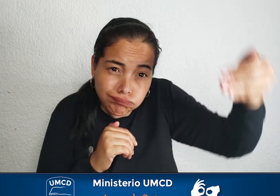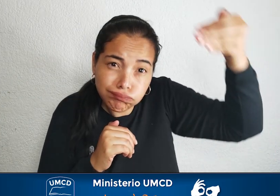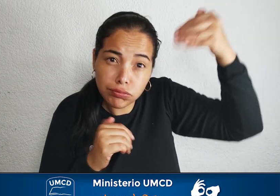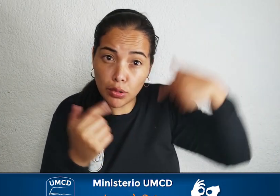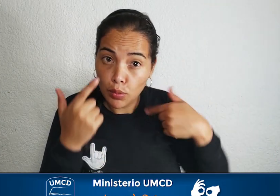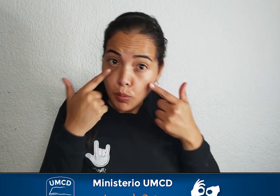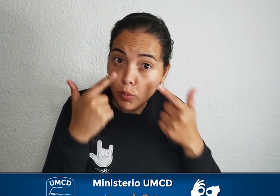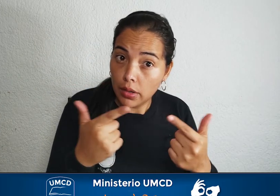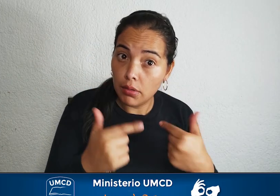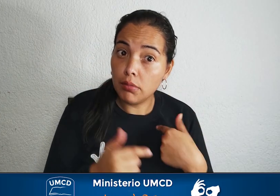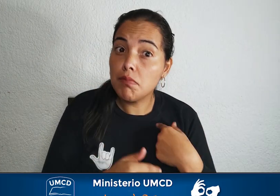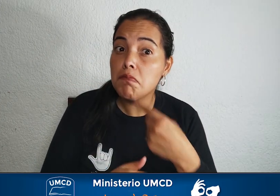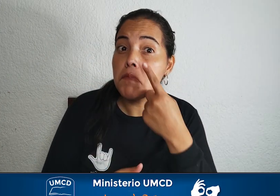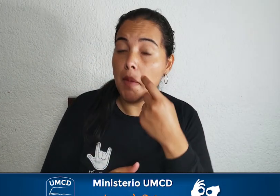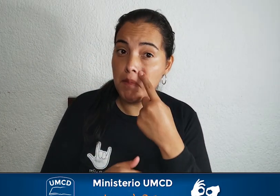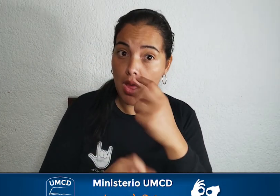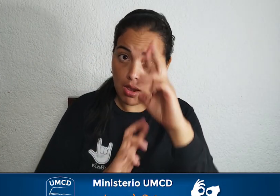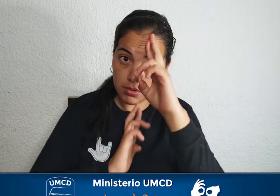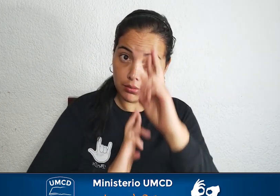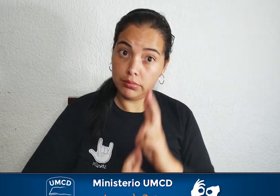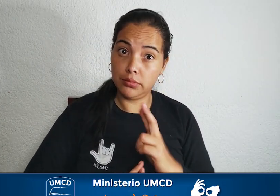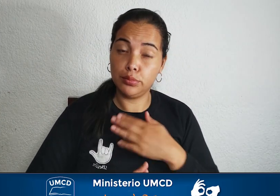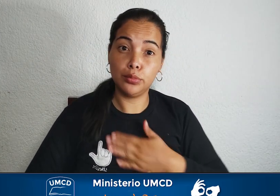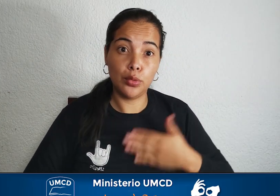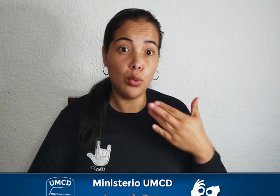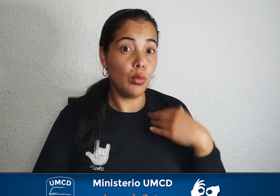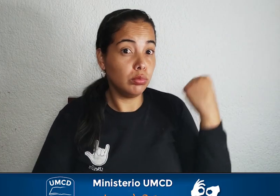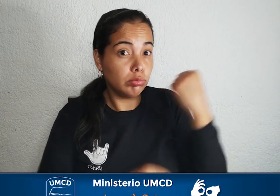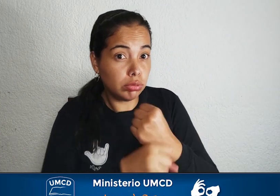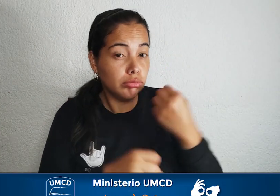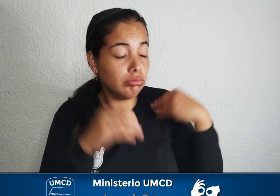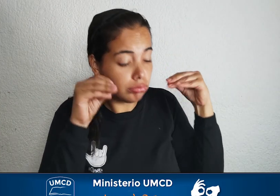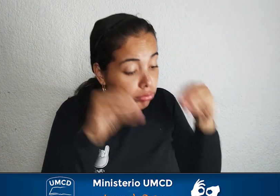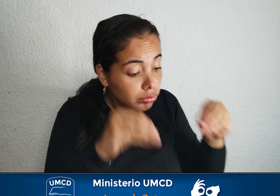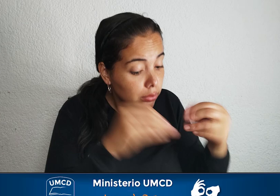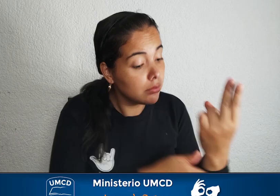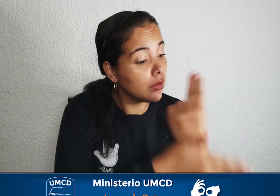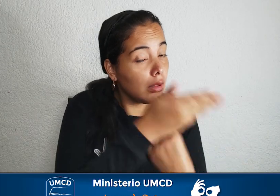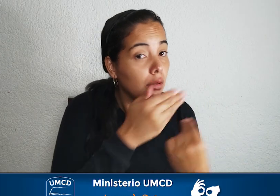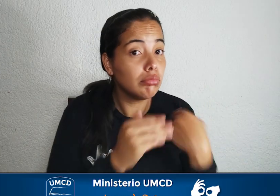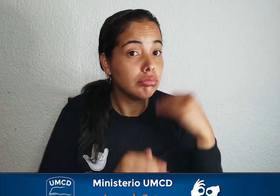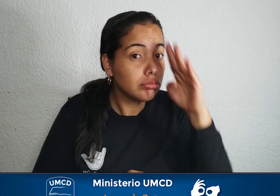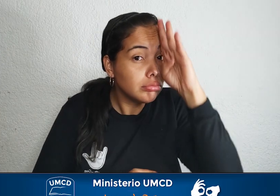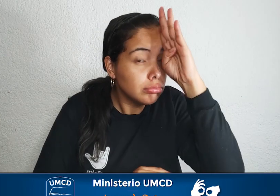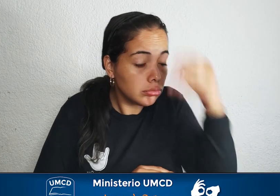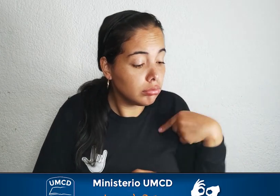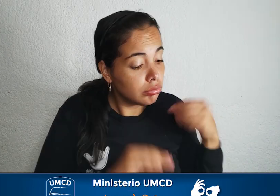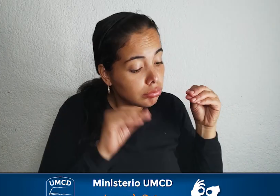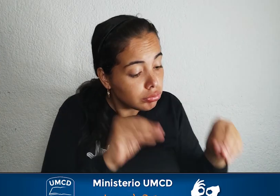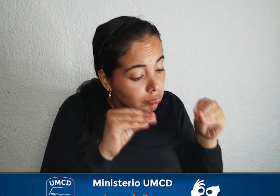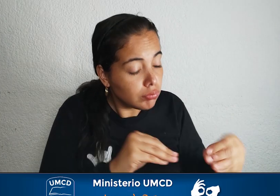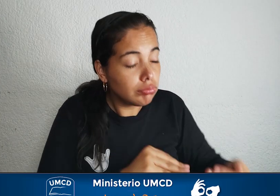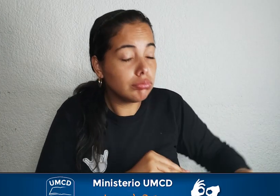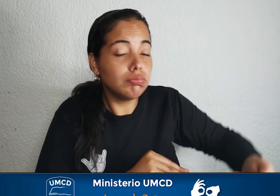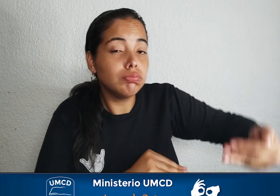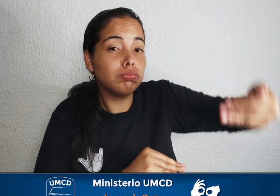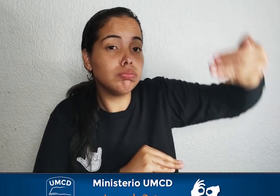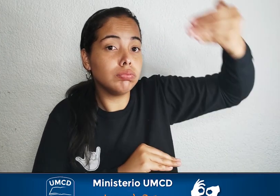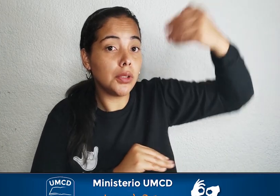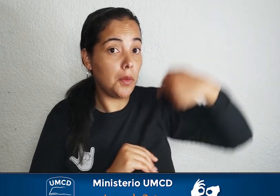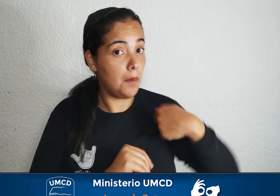al trabajo y a la labor de aquella persona que ha trabajado y educado en la vida de aquel niño que ha estado bajo